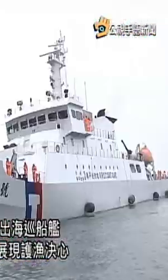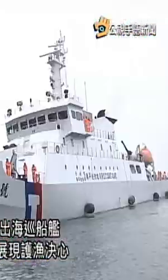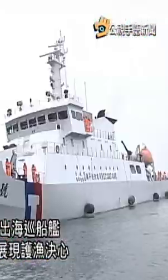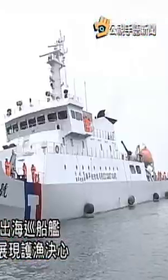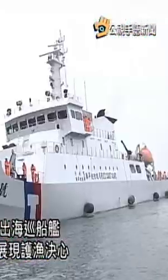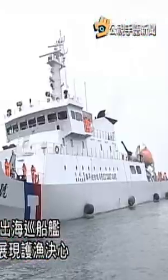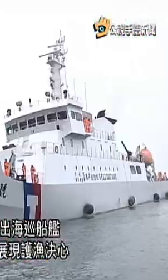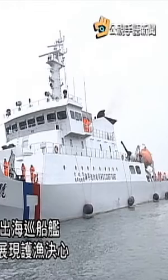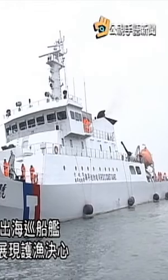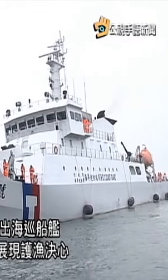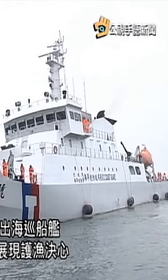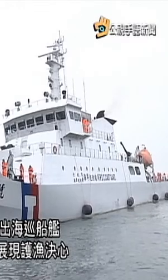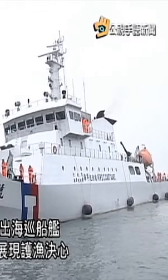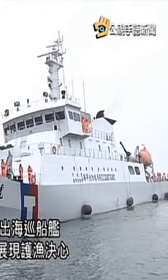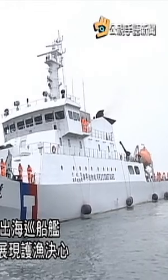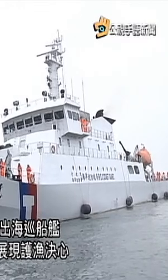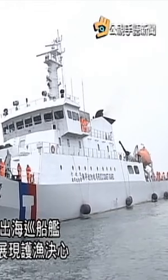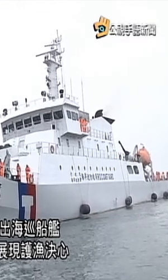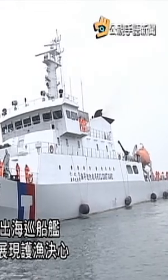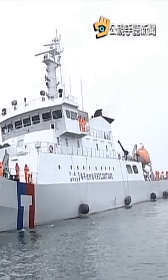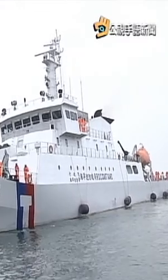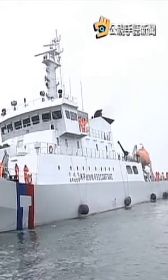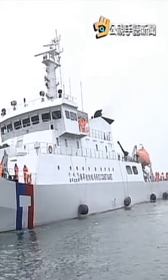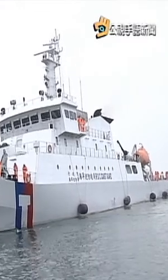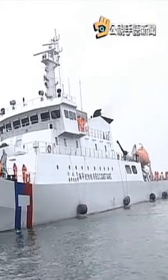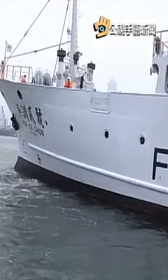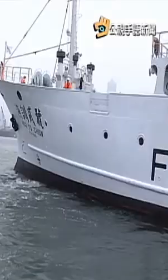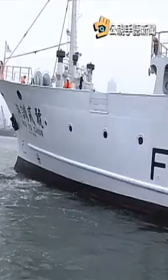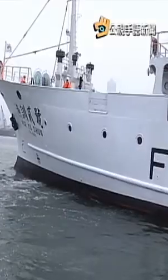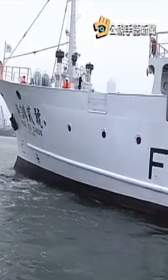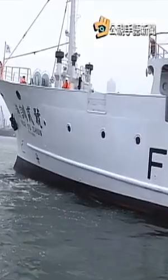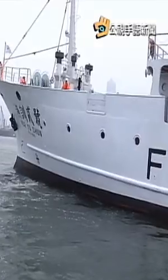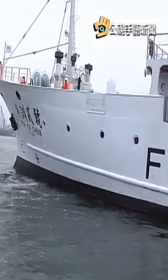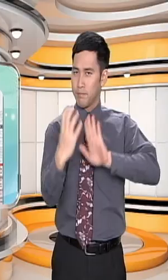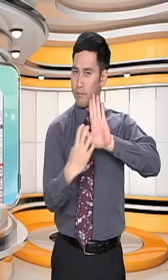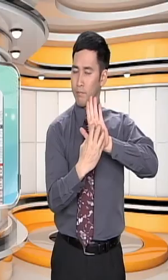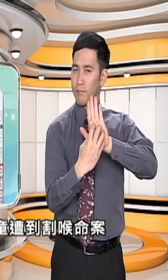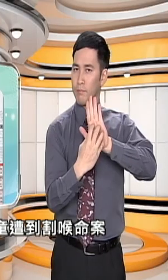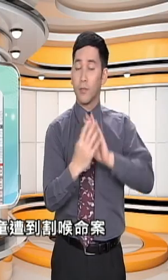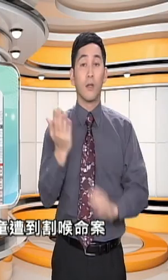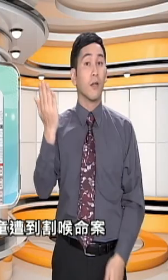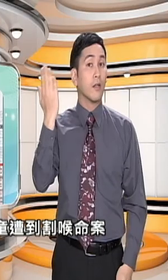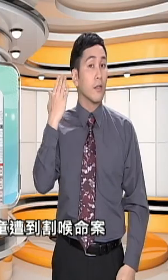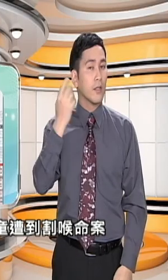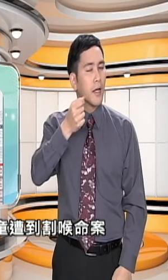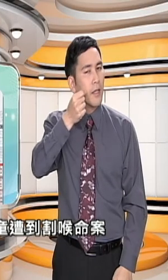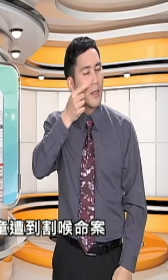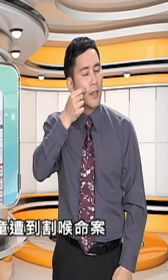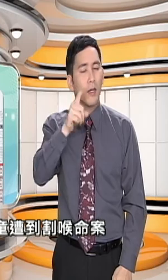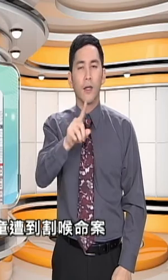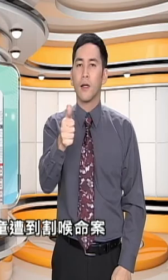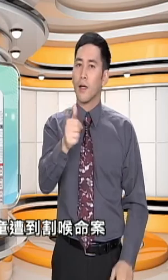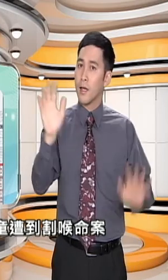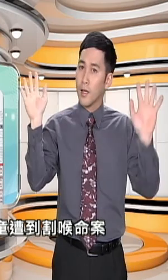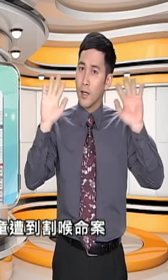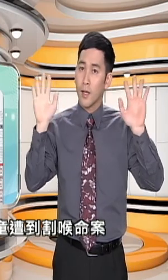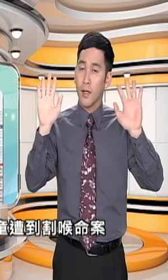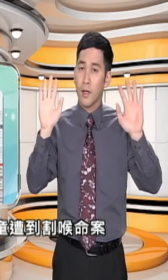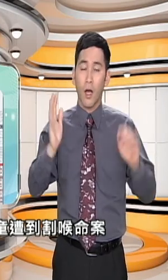往护渔，展现护渔决心。记者李传陈显坤屏东报道。 台南汤姆熊男童遭到割